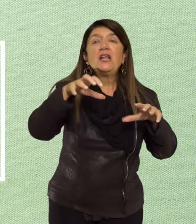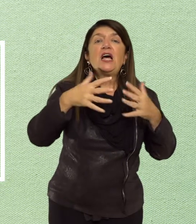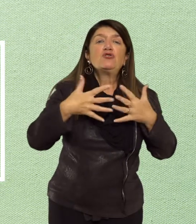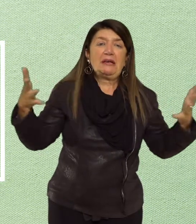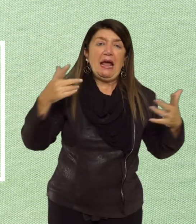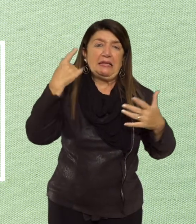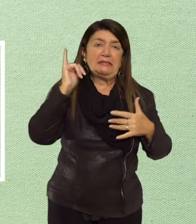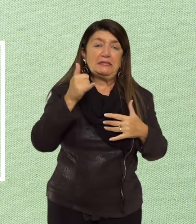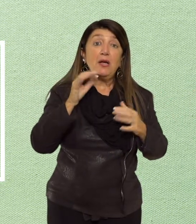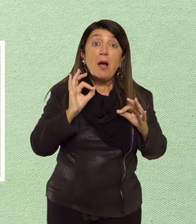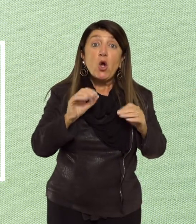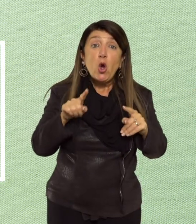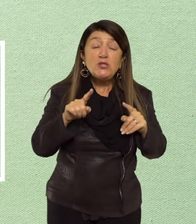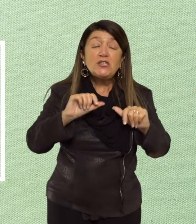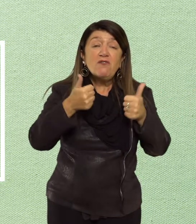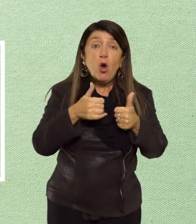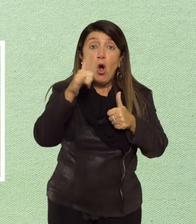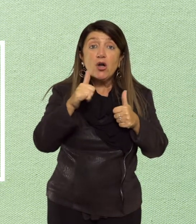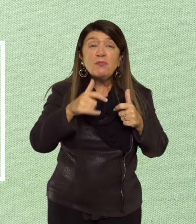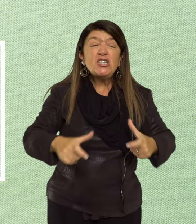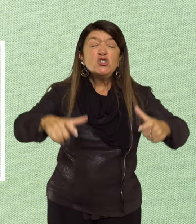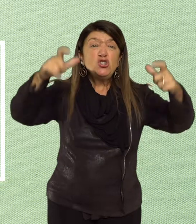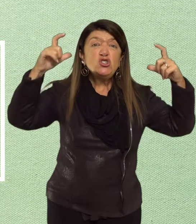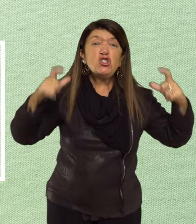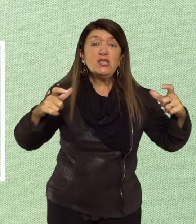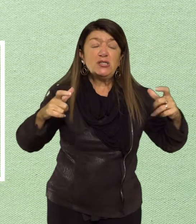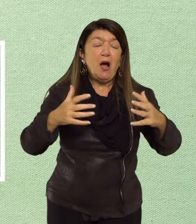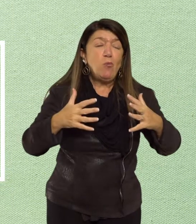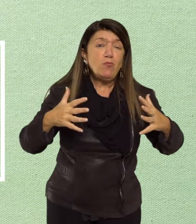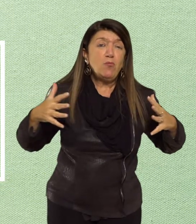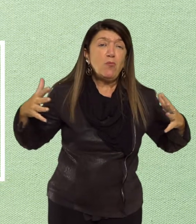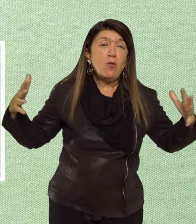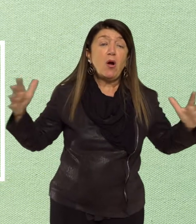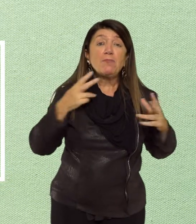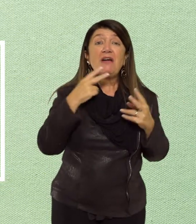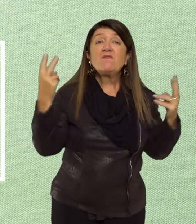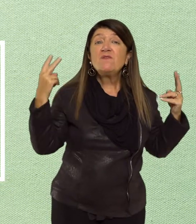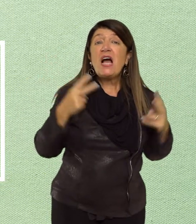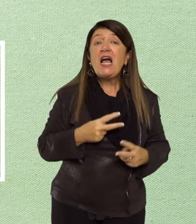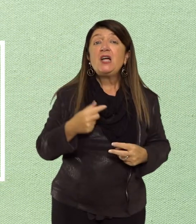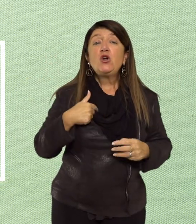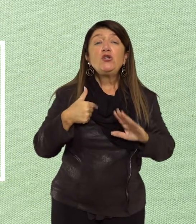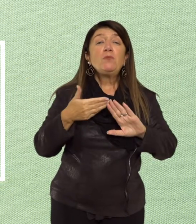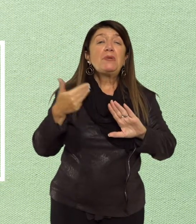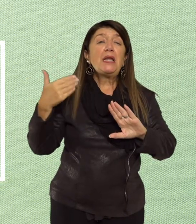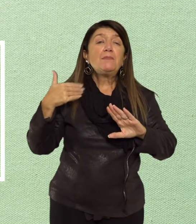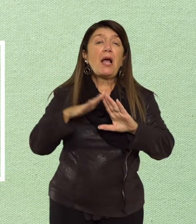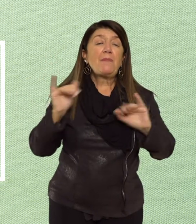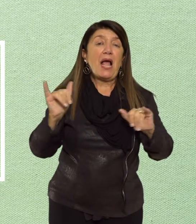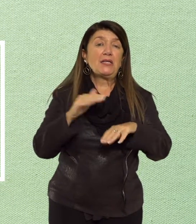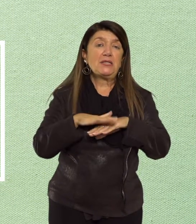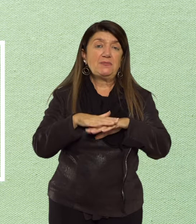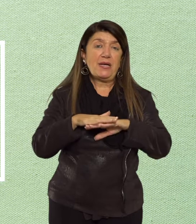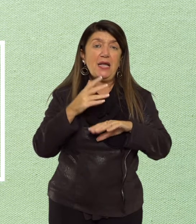praticamente una città dentro la quale ti spostavi con dei pulmini. Però io non avendo mai avuto esperienze prima, in tanti mi hanno detto